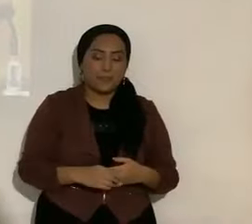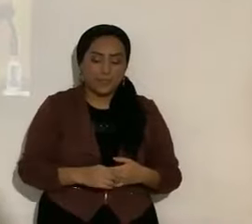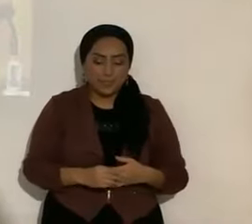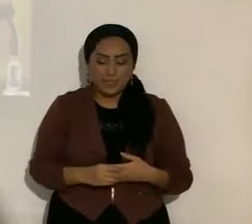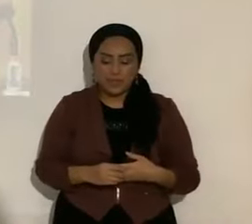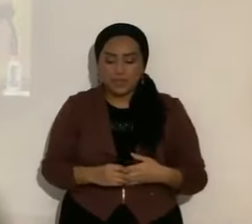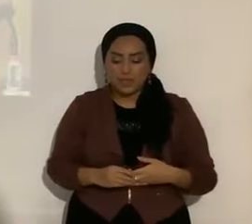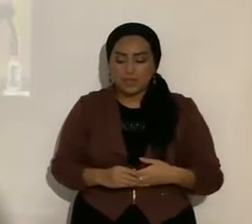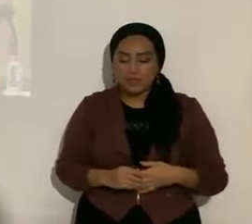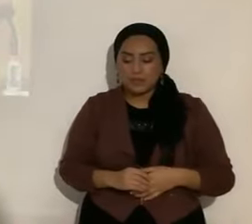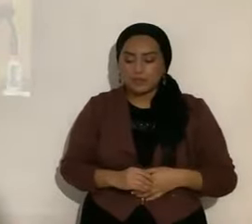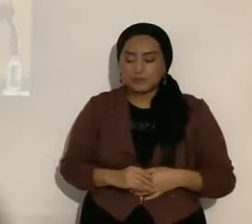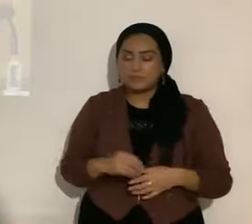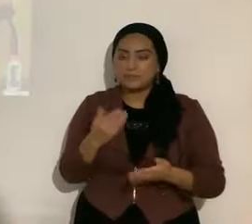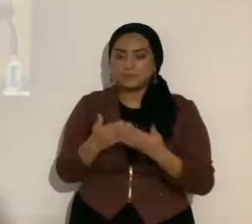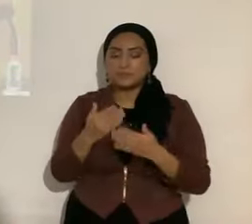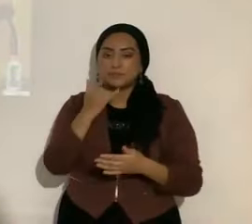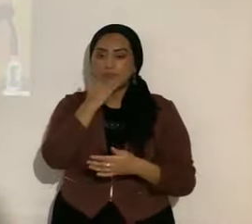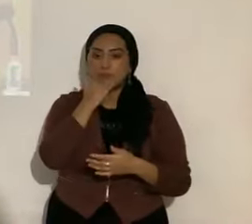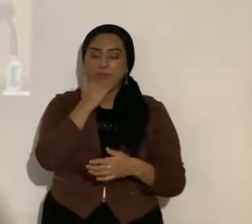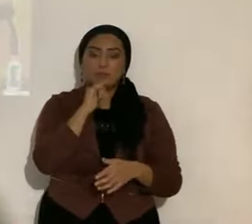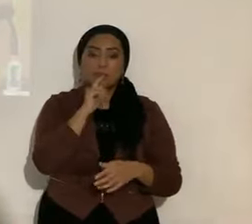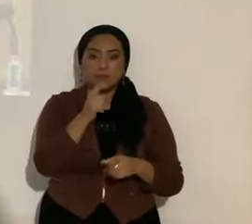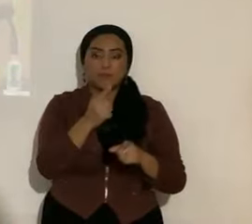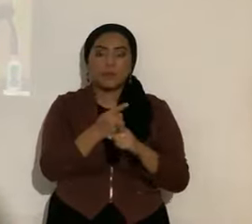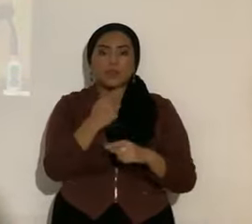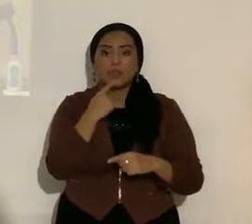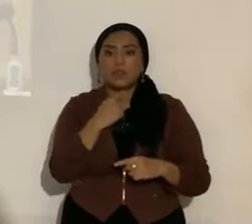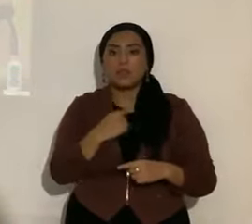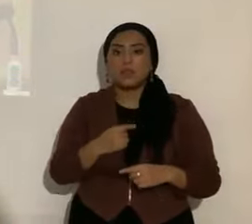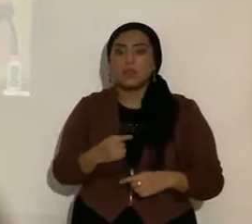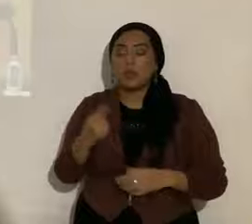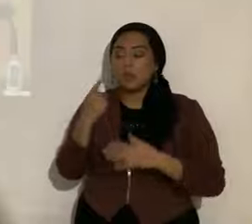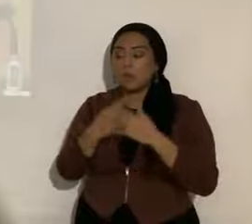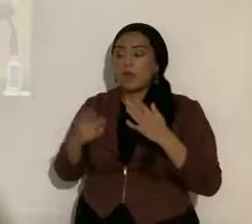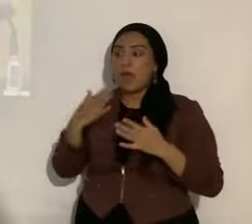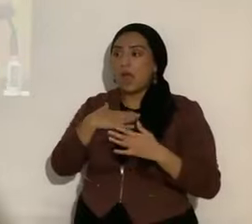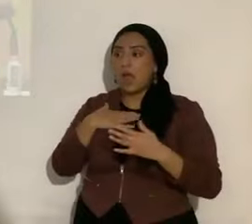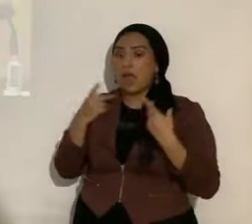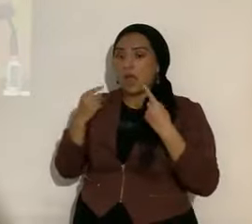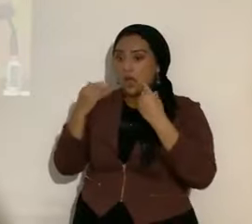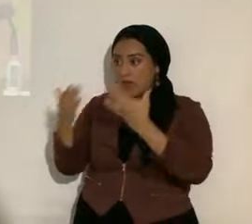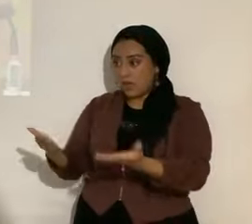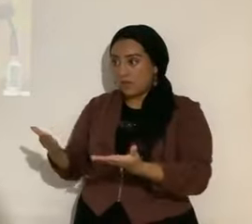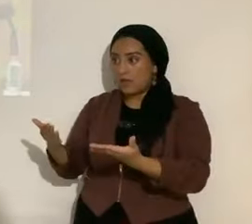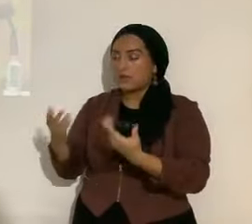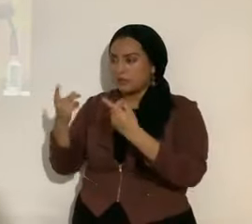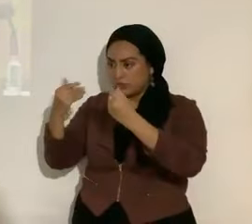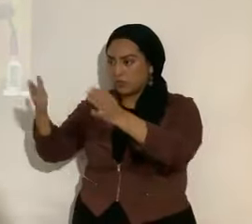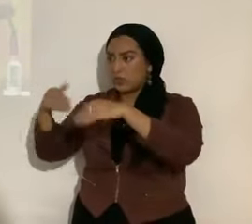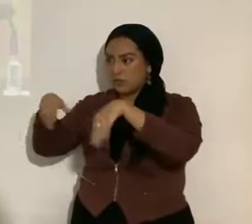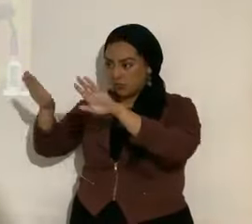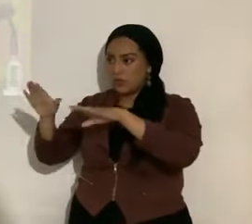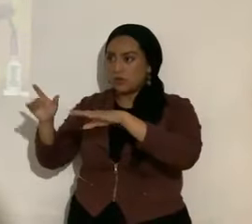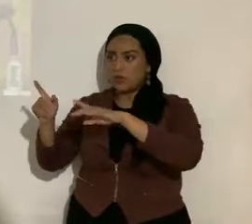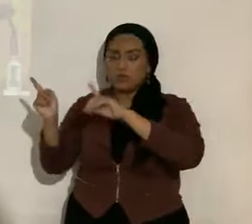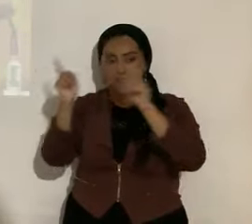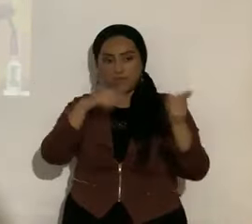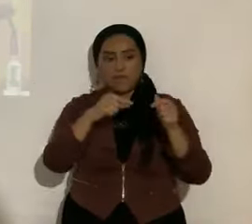¿sí? No, lo correcto es, por lo que yo he hecho por ti, hazlo y sígueme.